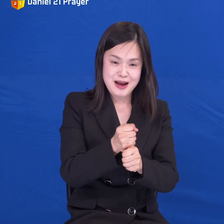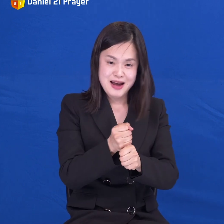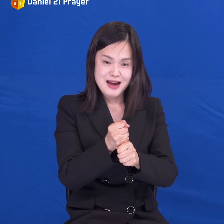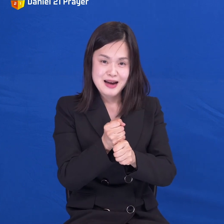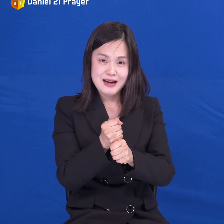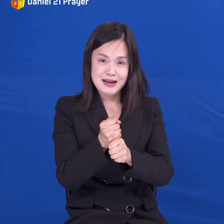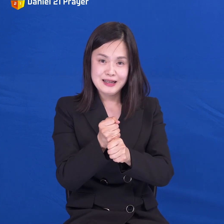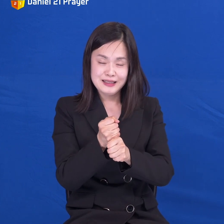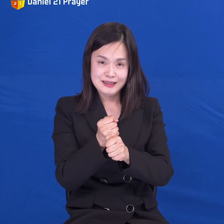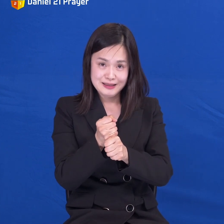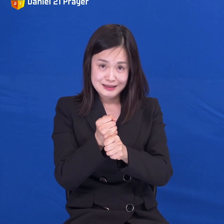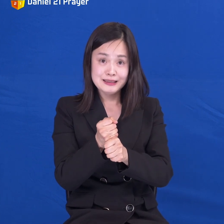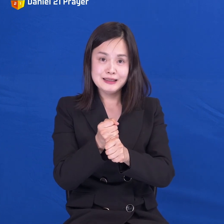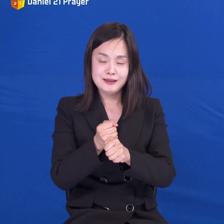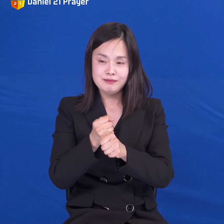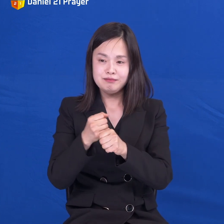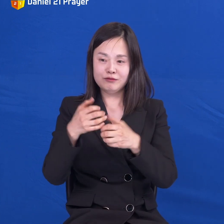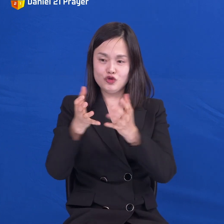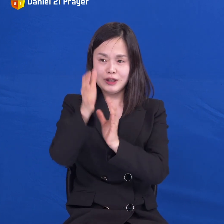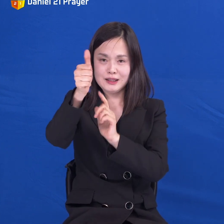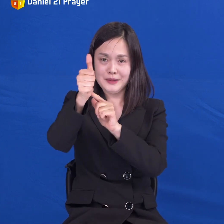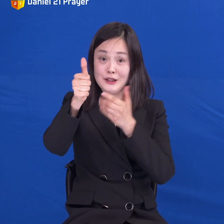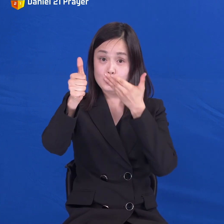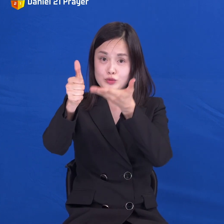해줍니다. 맨 뒤에 가니까 죽더라고요.